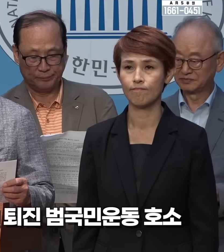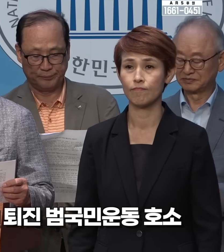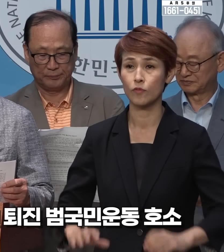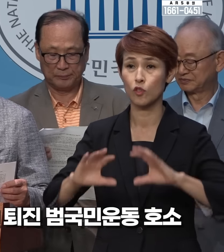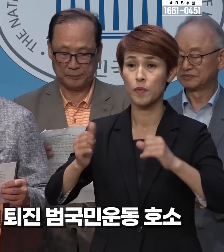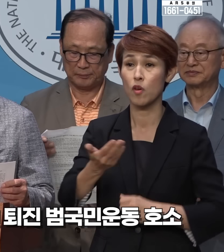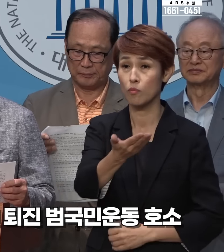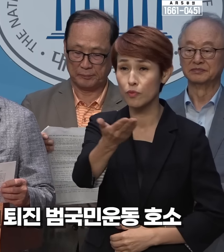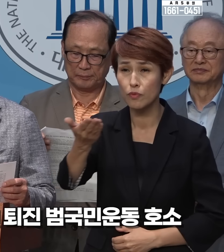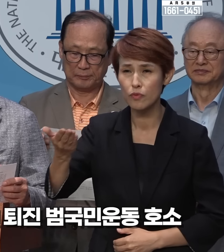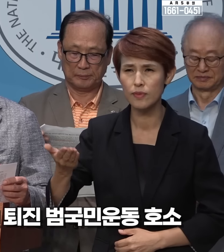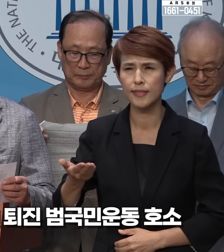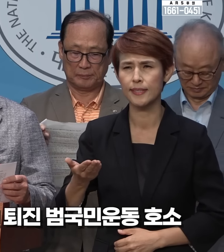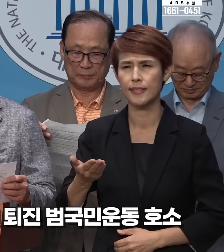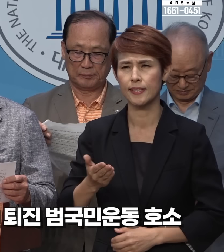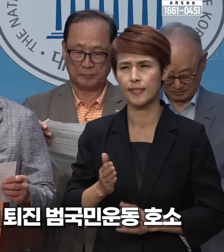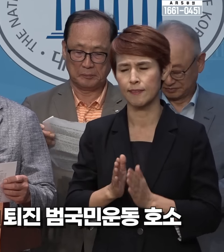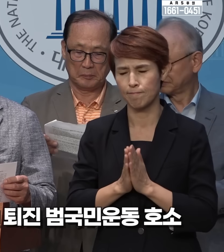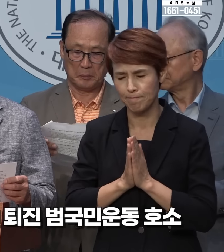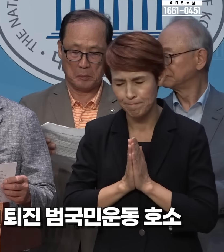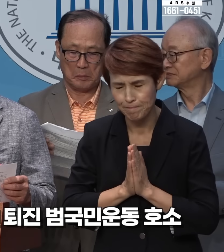국민 여러분께 호소합니다.